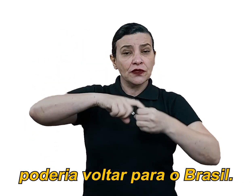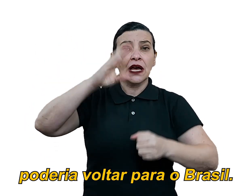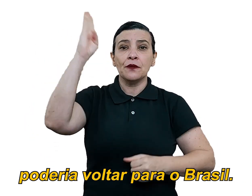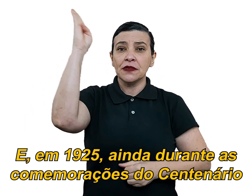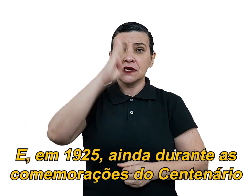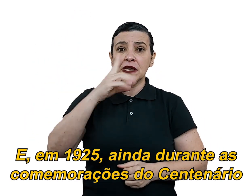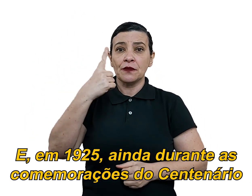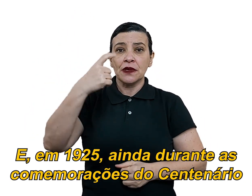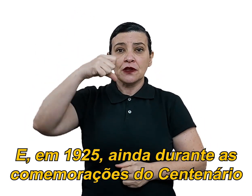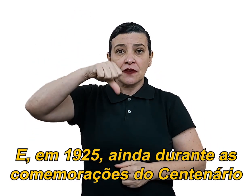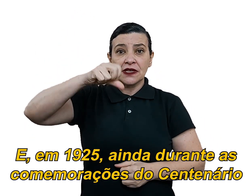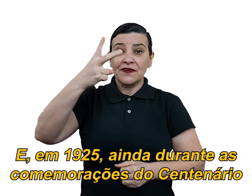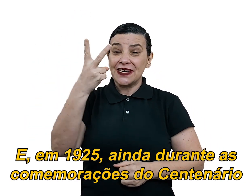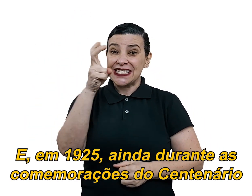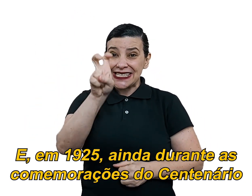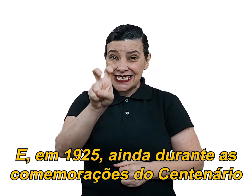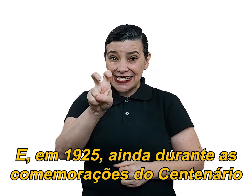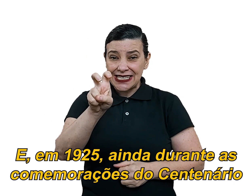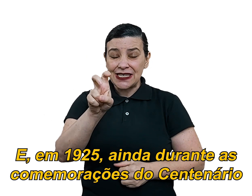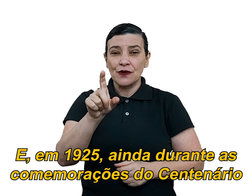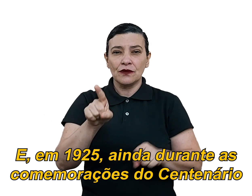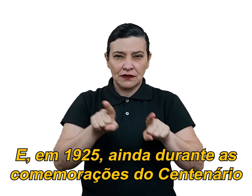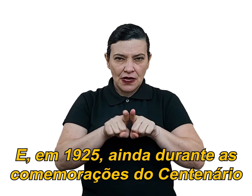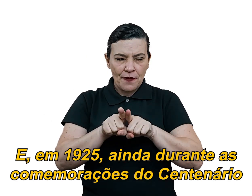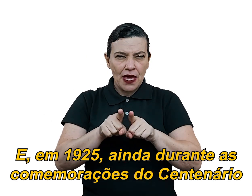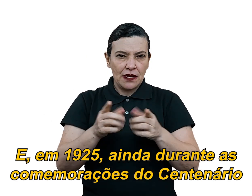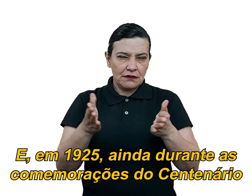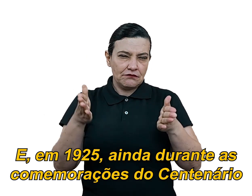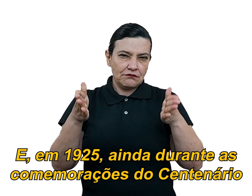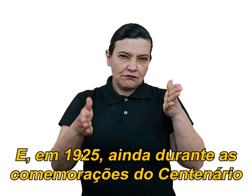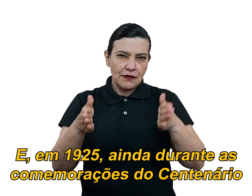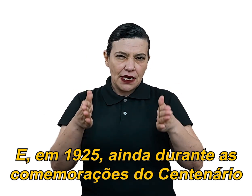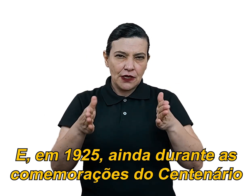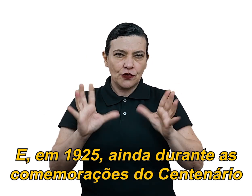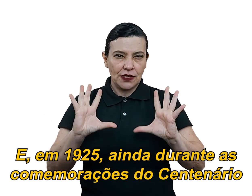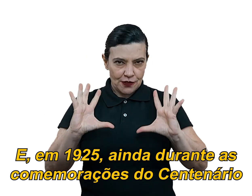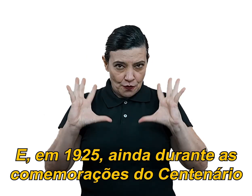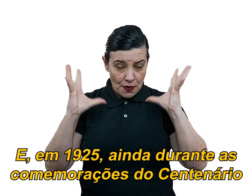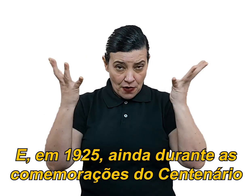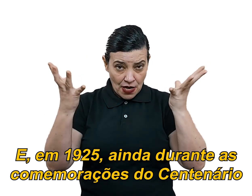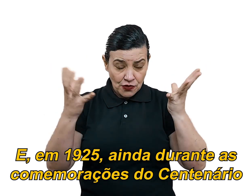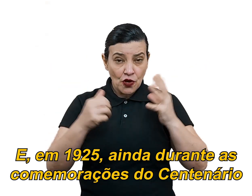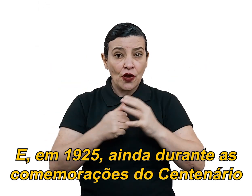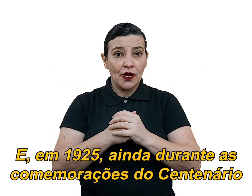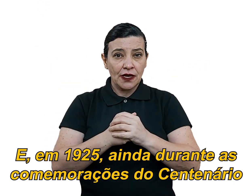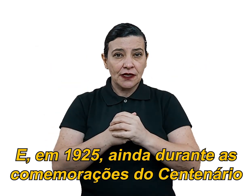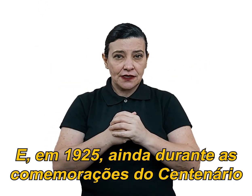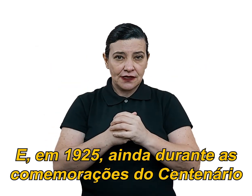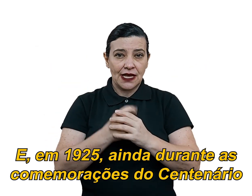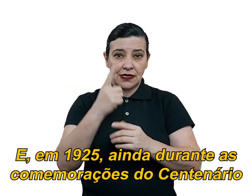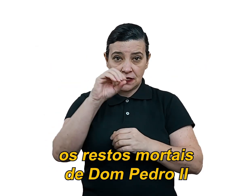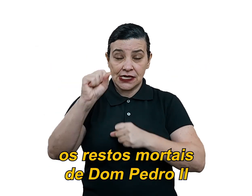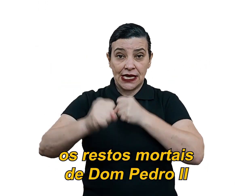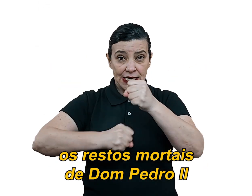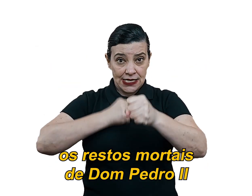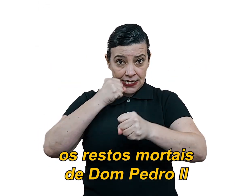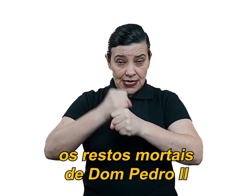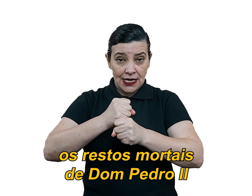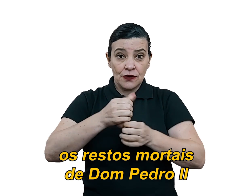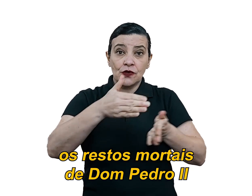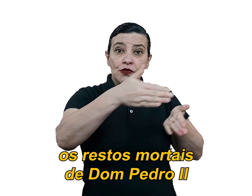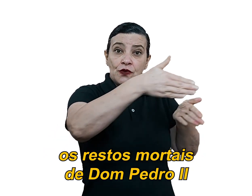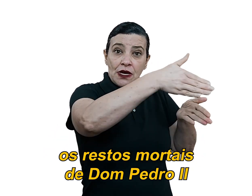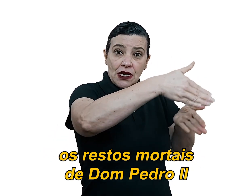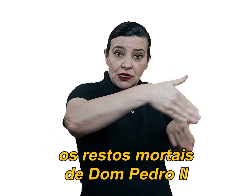Brasil. E em 1925, ainda durante as comemorações do centenário, os